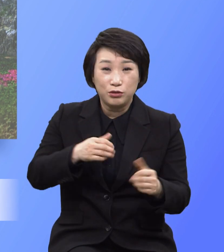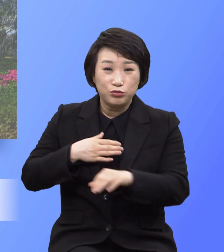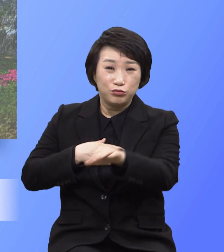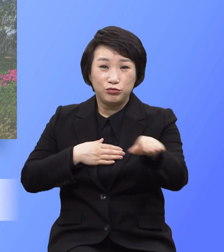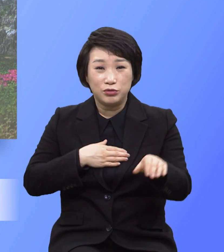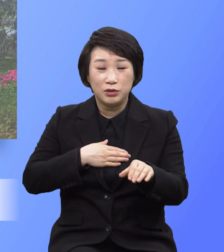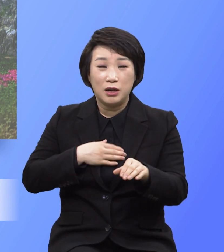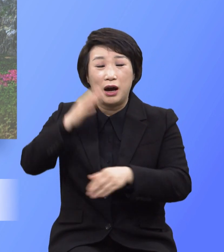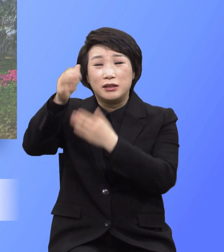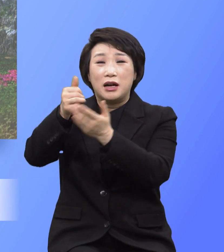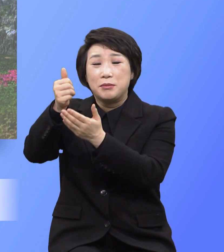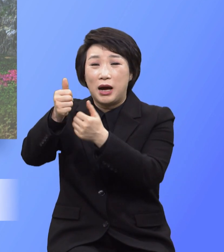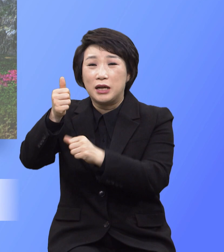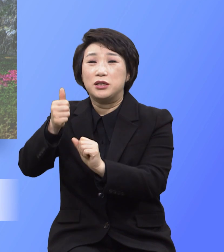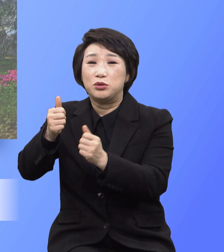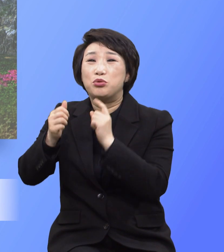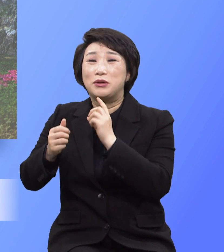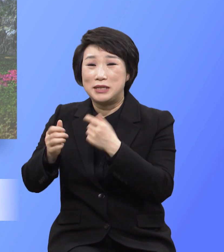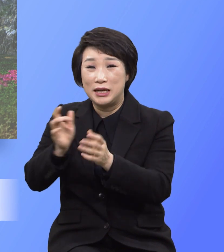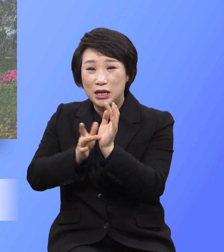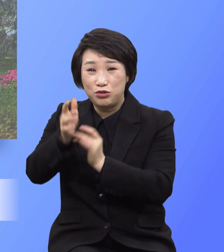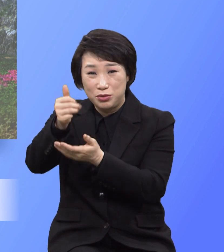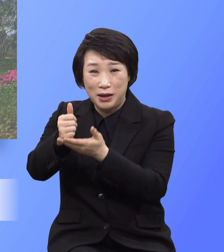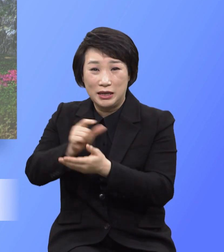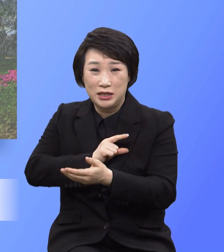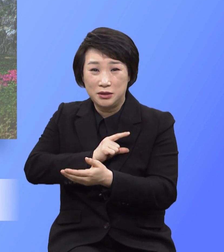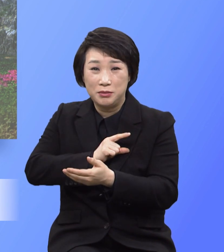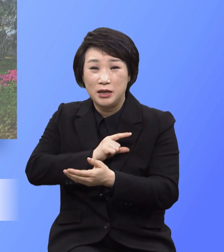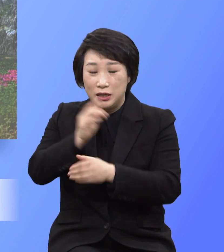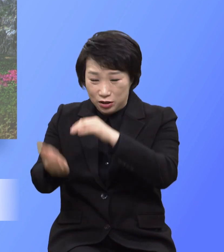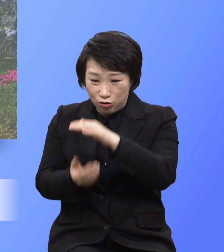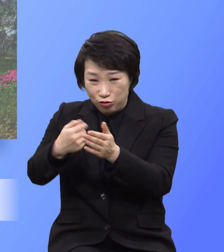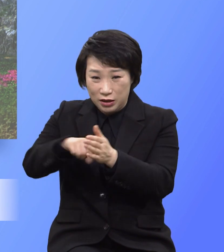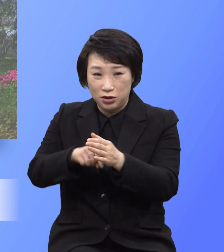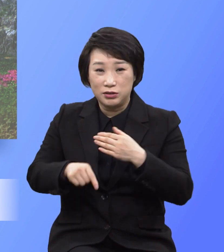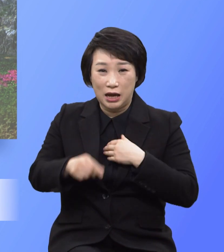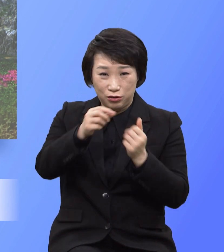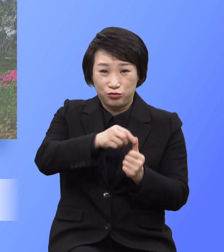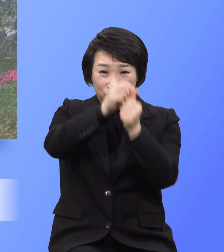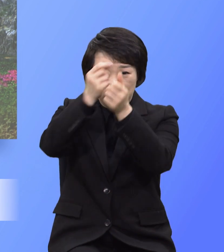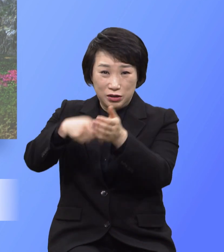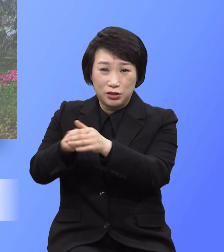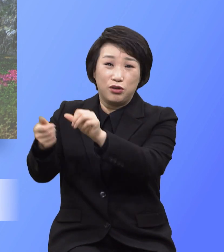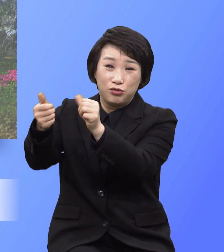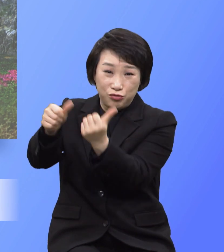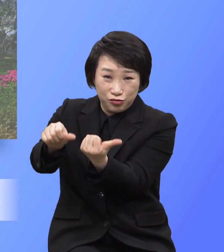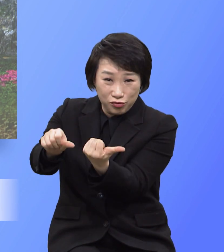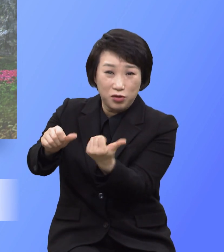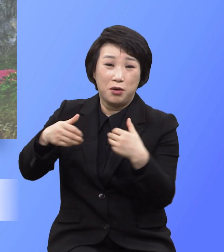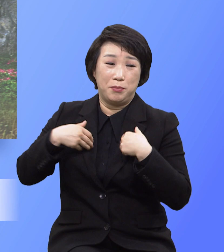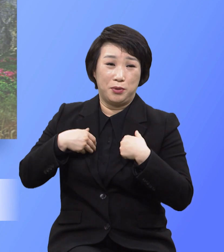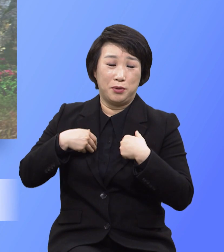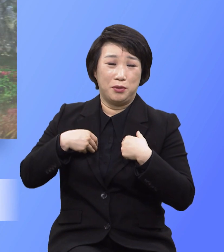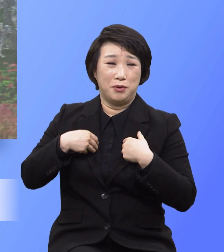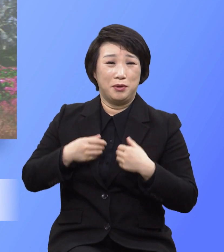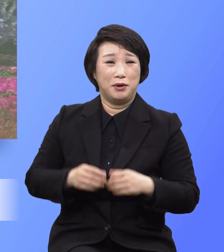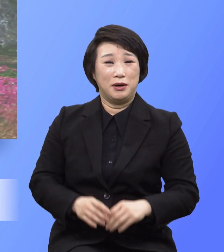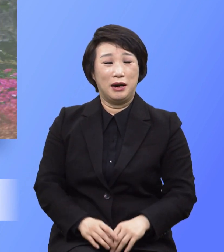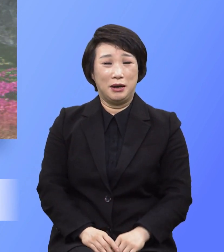반드시 하나님의 아들 독생자가 예수 이름을 이루기 위해서 나 위에 죽어줘야 되는 일이라.